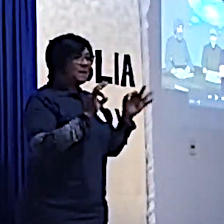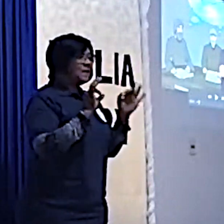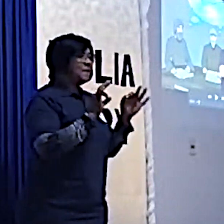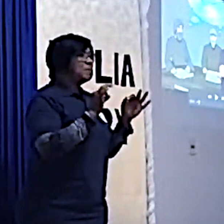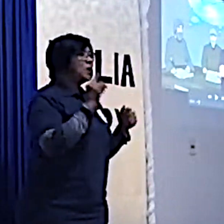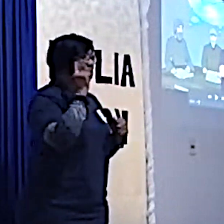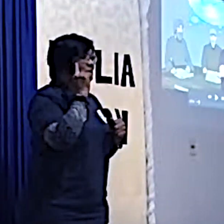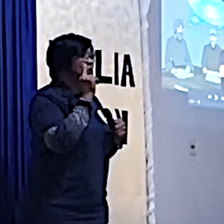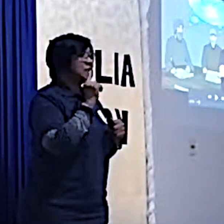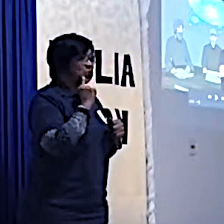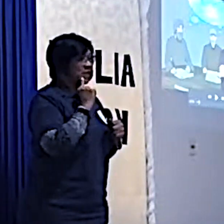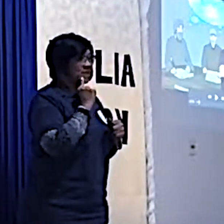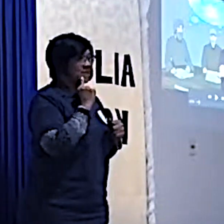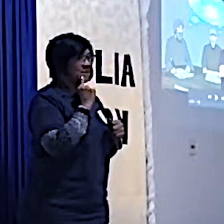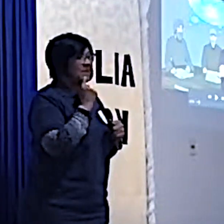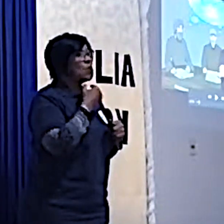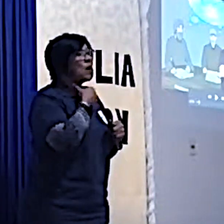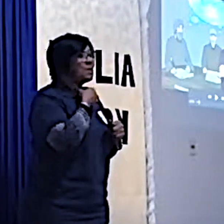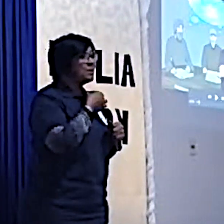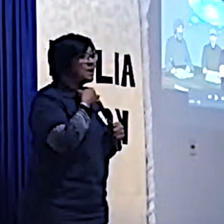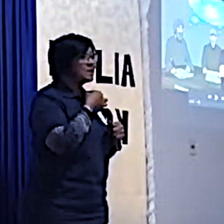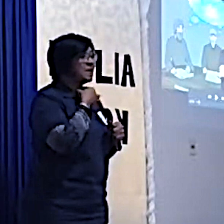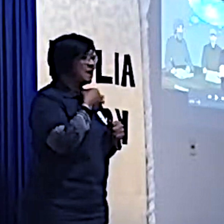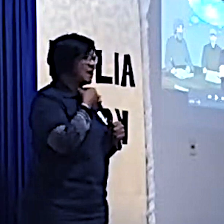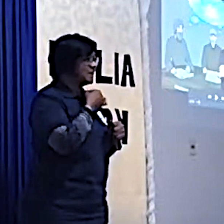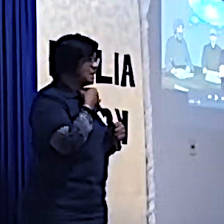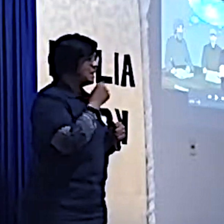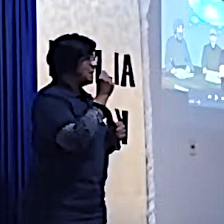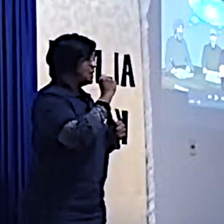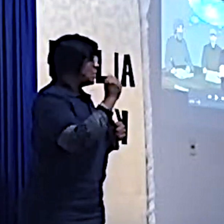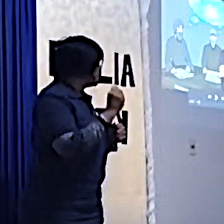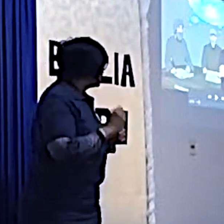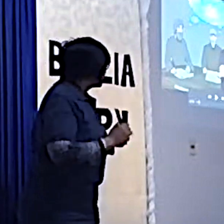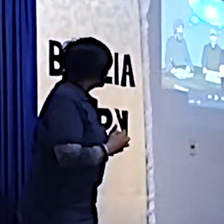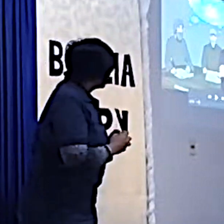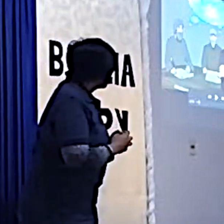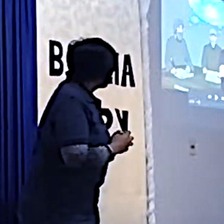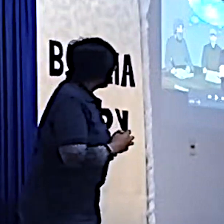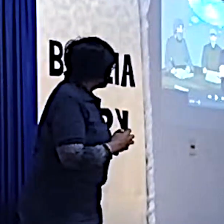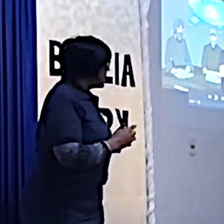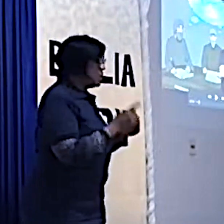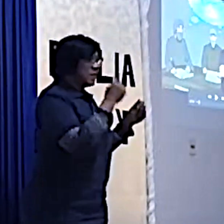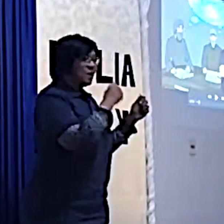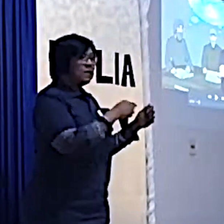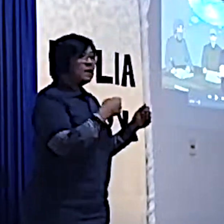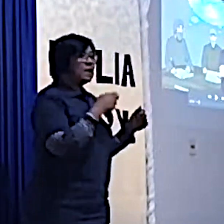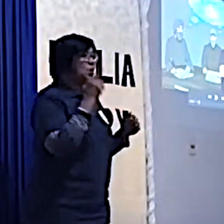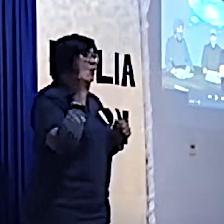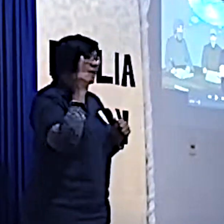completamente por las personas sordas. Juan es el que hizo la ilustración. Y ustedes ven que Luis